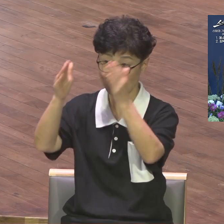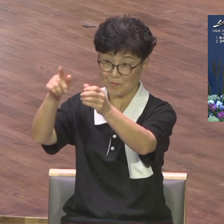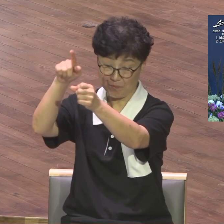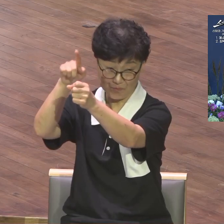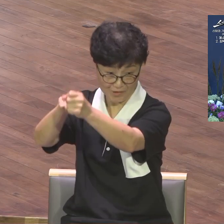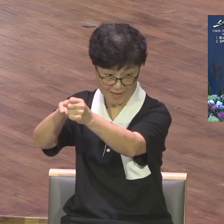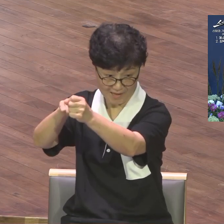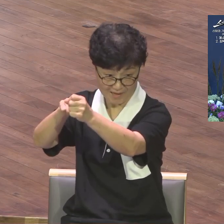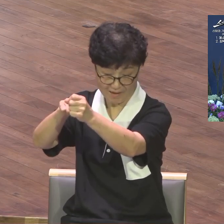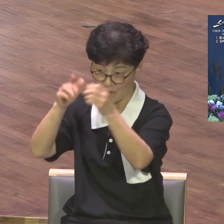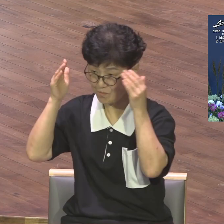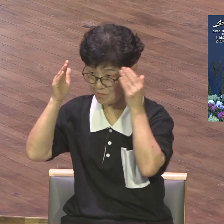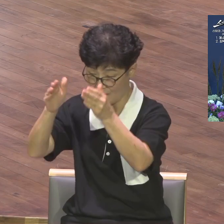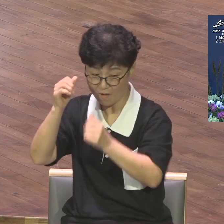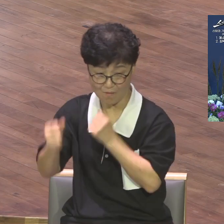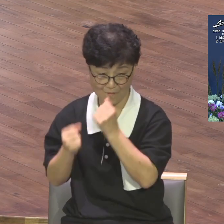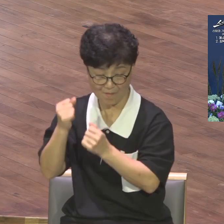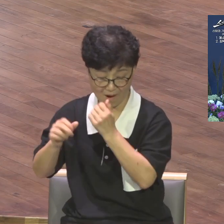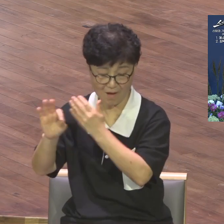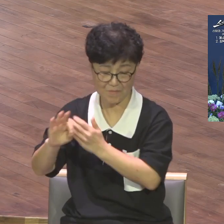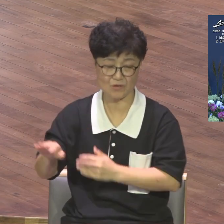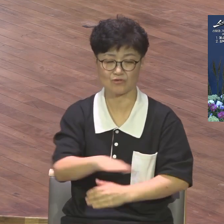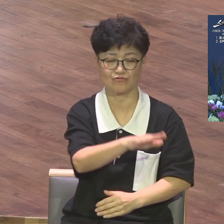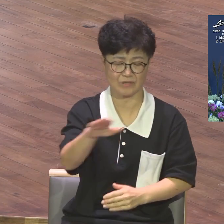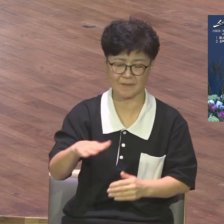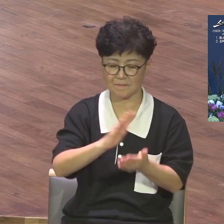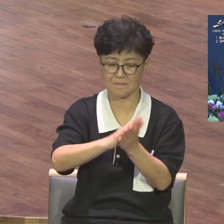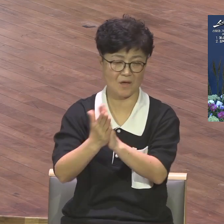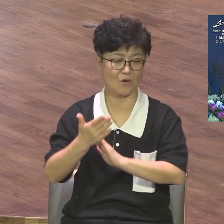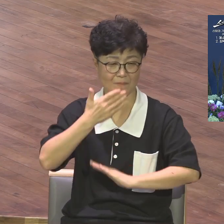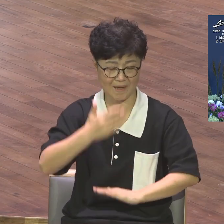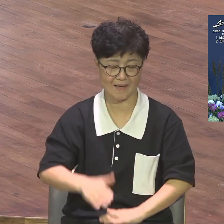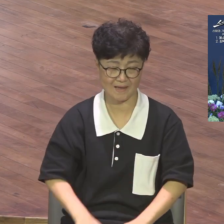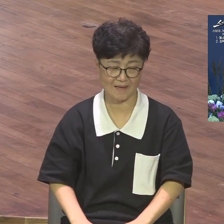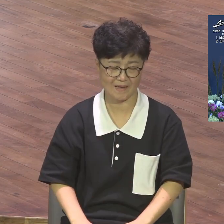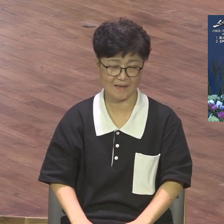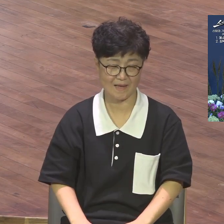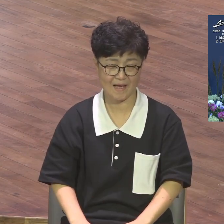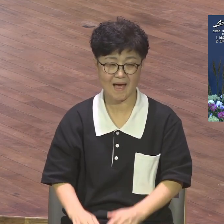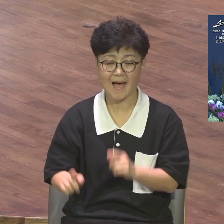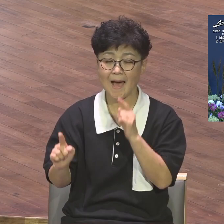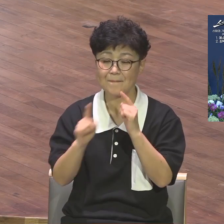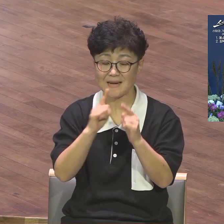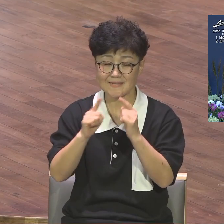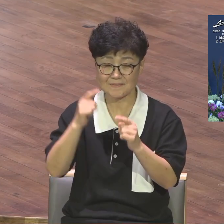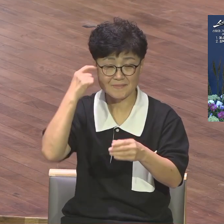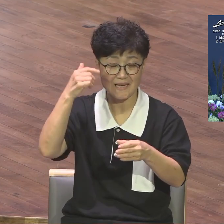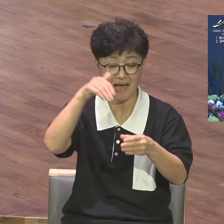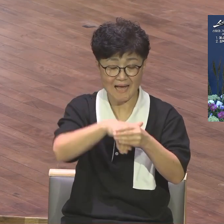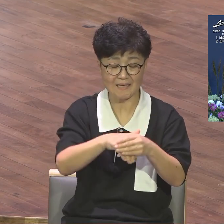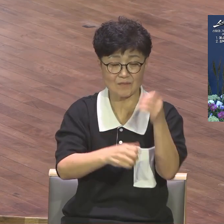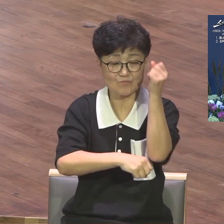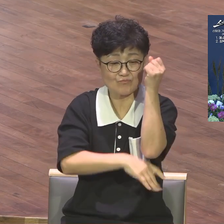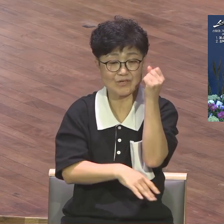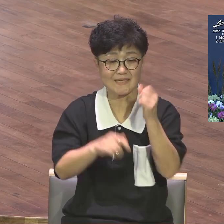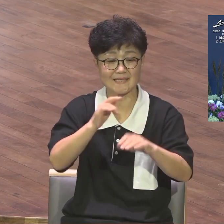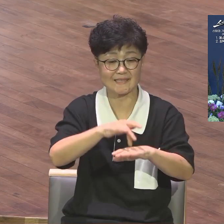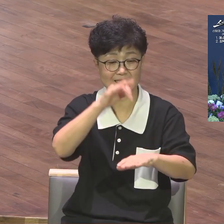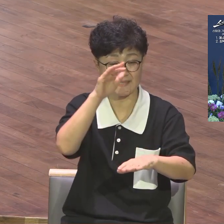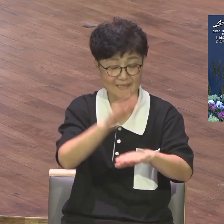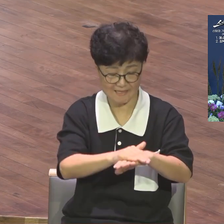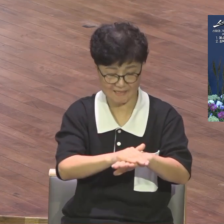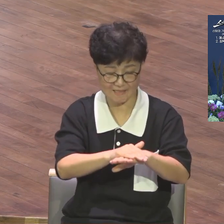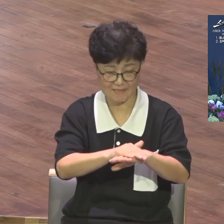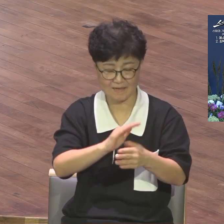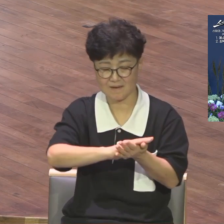패러다임 자체가 바뀌어지고 말씀이 내 안에 뿌리를 내리면 내릴수록 우리의 각인, 뿌리, 체질이 변화가 될 수밖에 없는